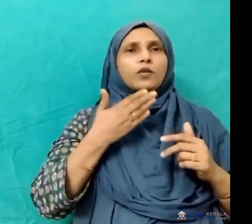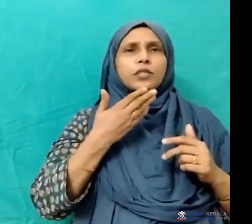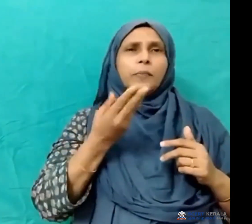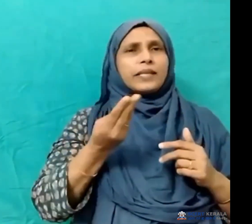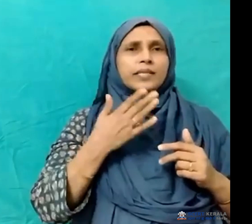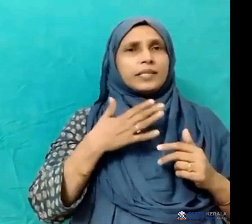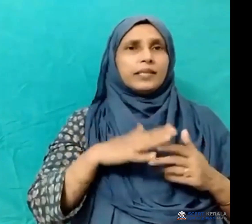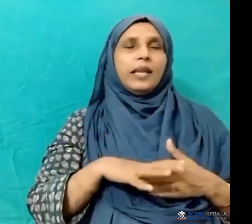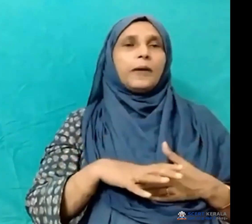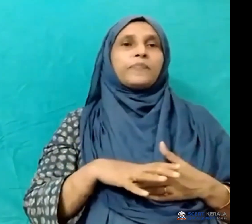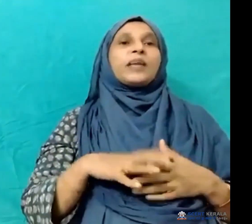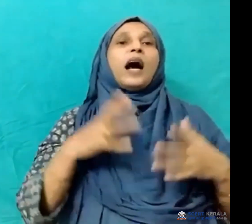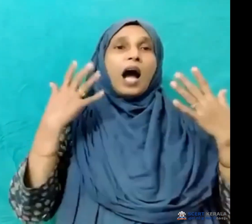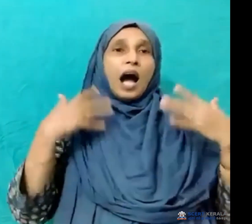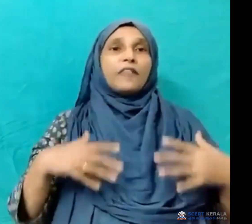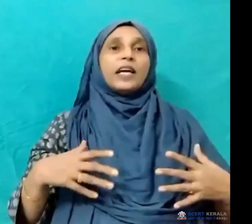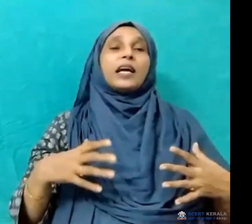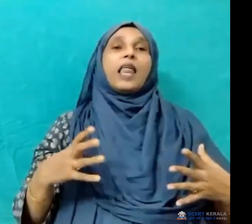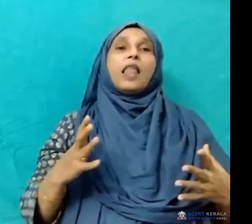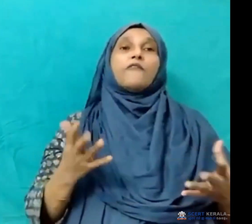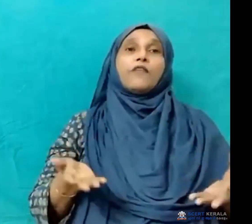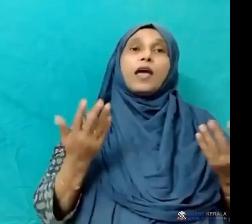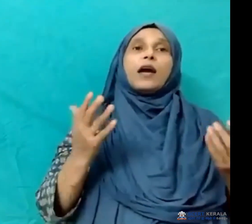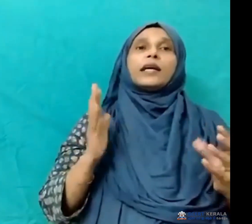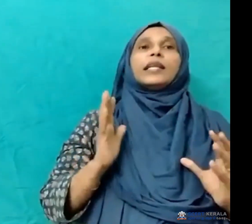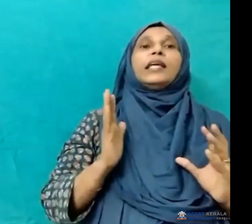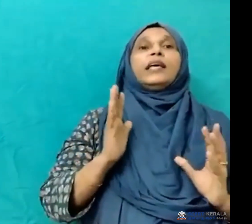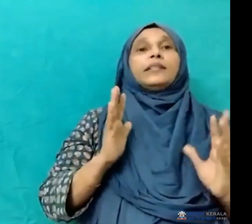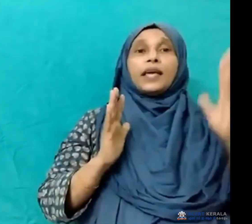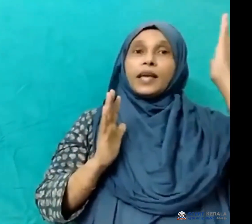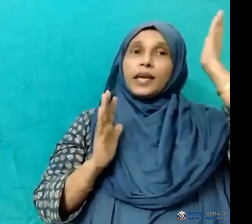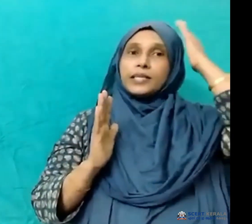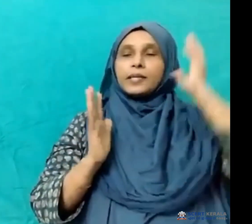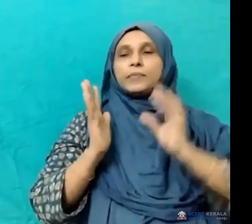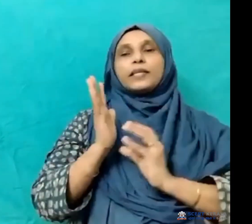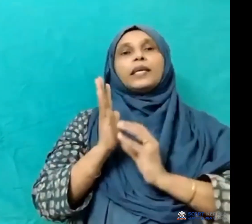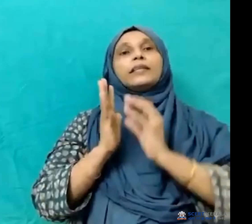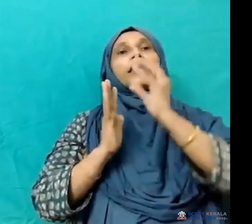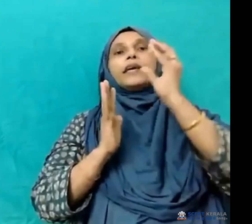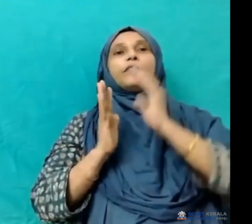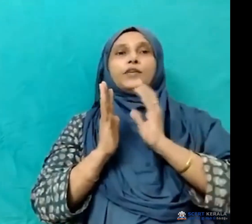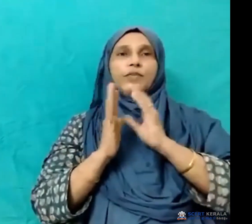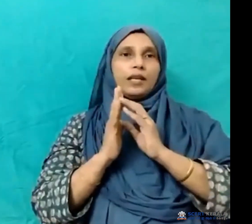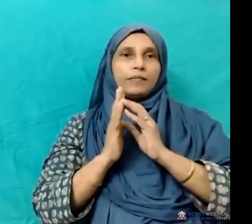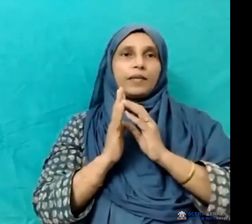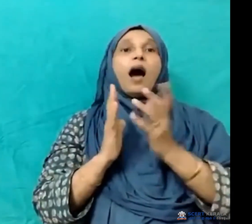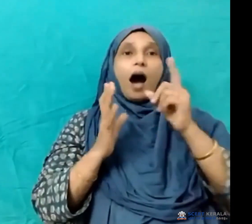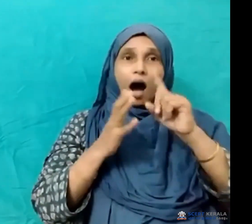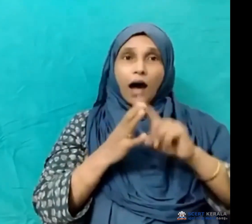കുറച്ച് പഠിച്ചിട്ടുണ്ട് അല്ലേ. ആ ആവേഗങ്ങളെല്ലാം വേഗം ഇങ്ങനെ നേരെ സെറിബ്രത്തിലേക്ക് നേരെ വരുന്നില്ല.